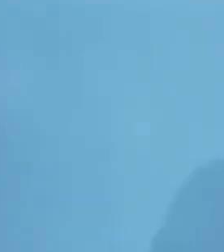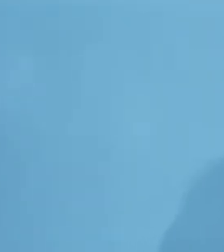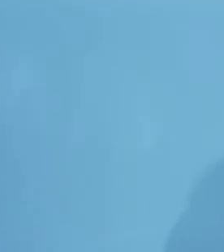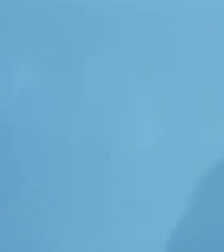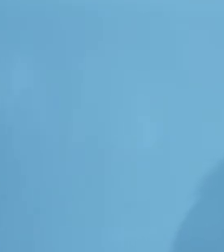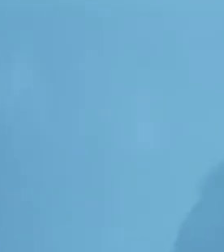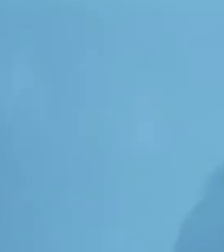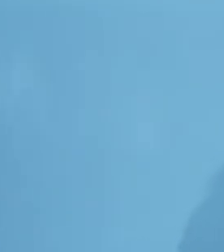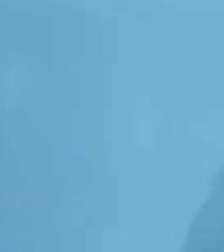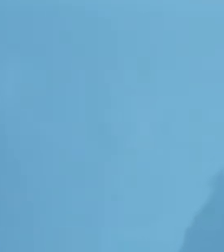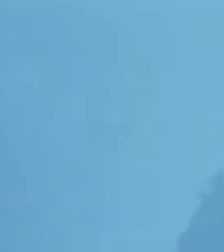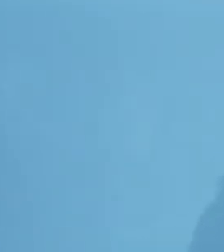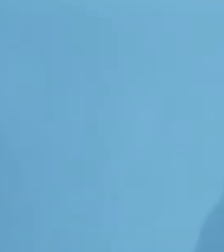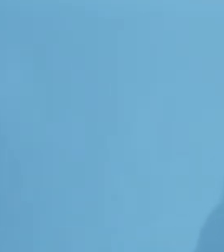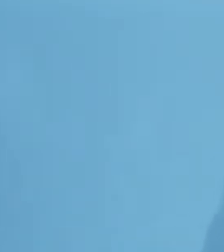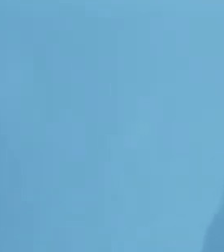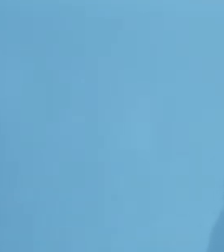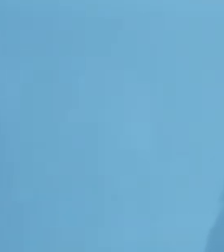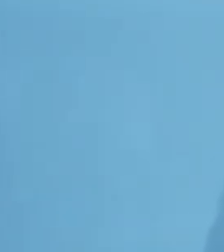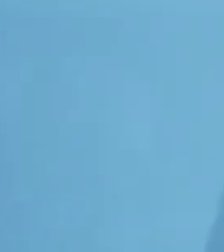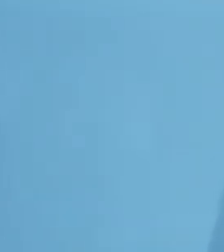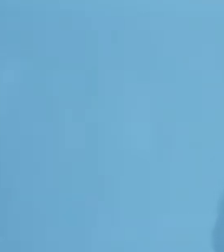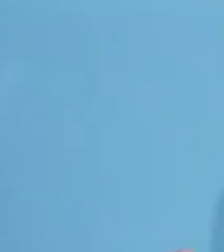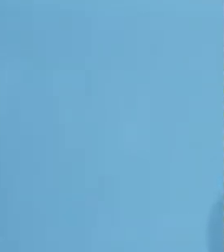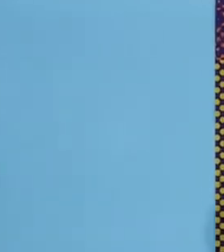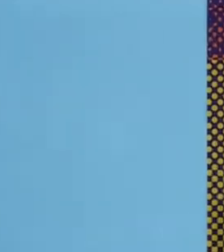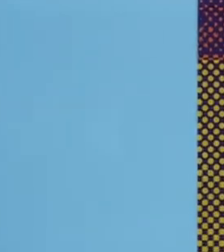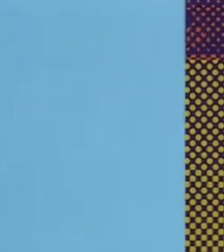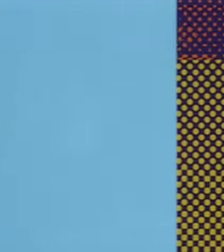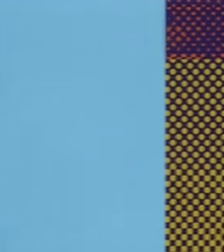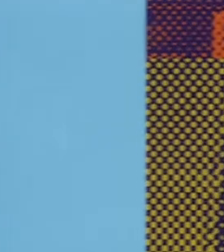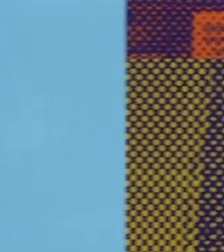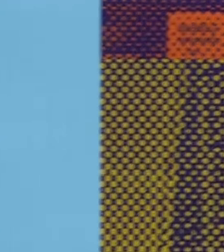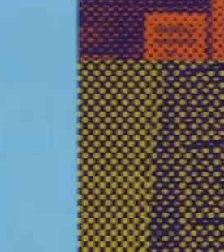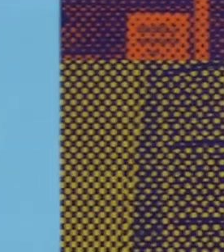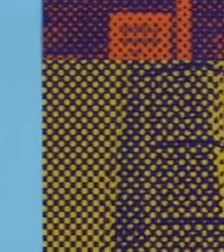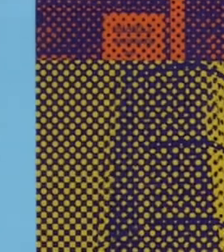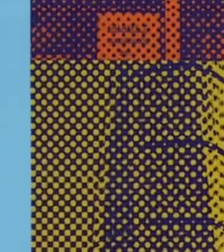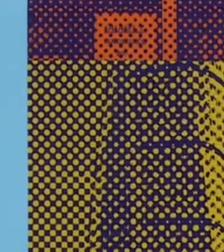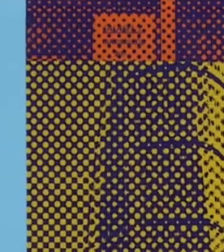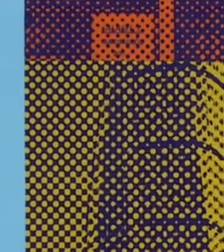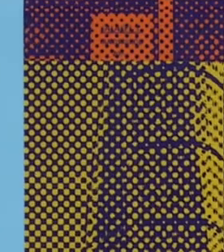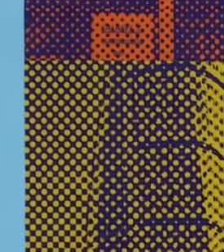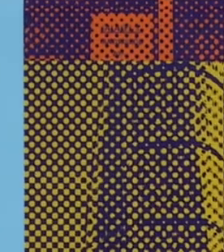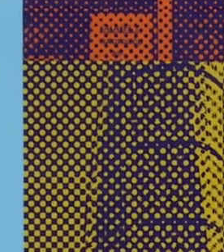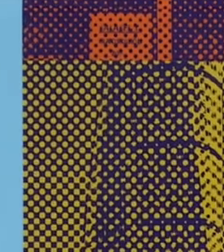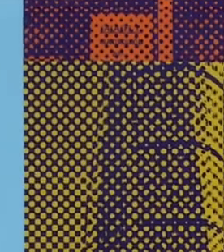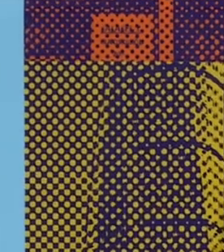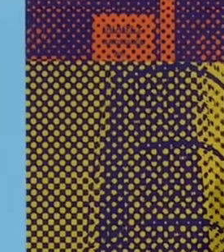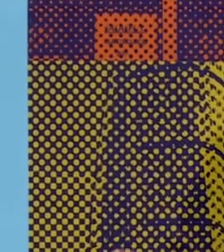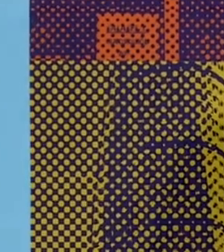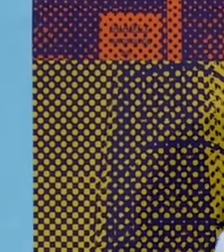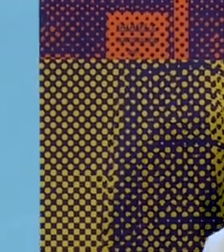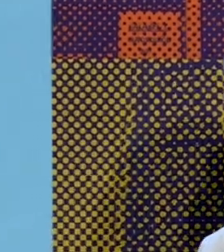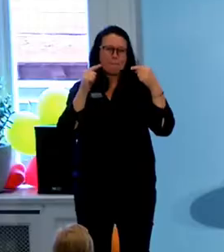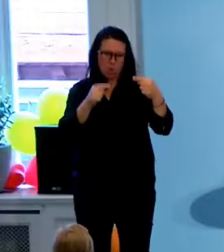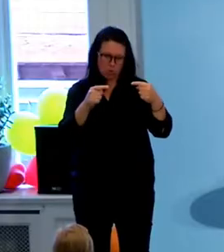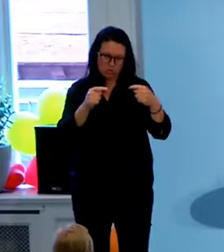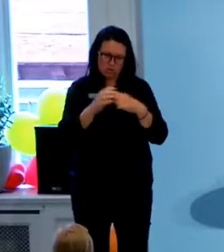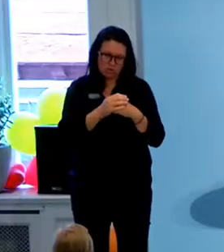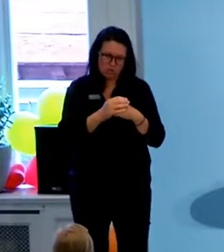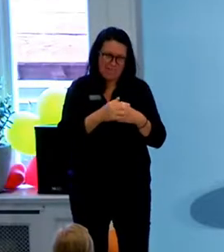mycket tydlig. Det är hur motverkar vi det hedersrelaterade våldet? Observera, hur motverkar vi